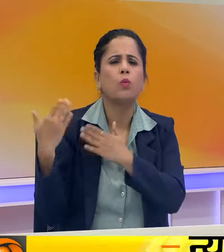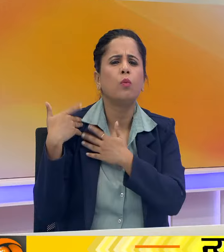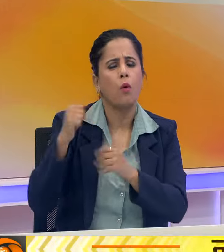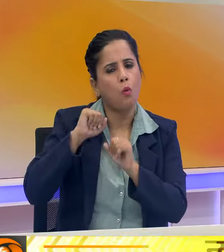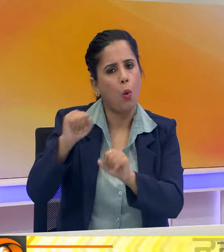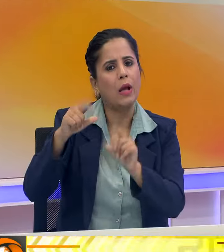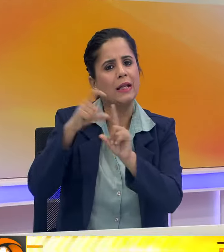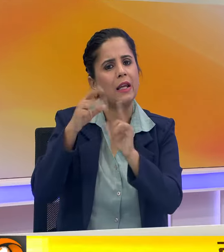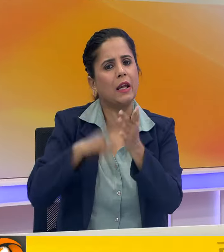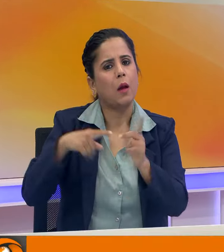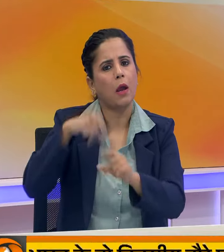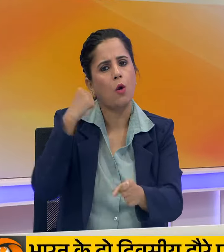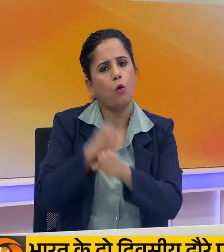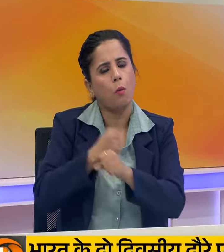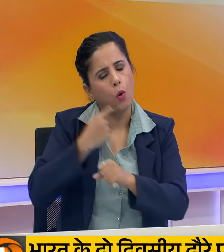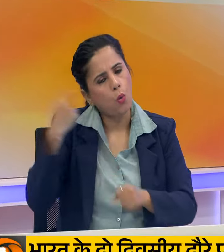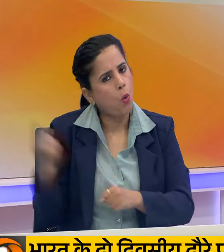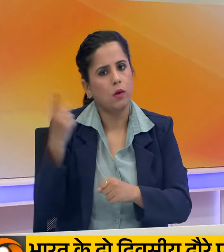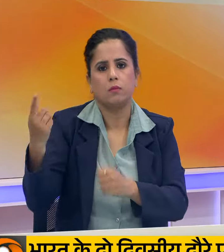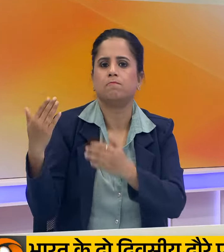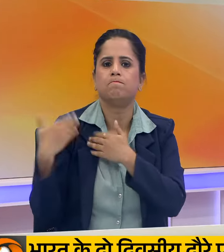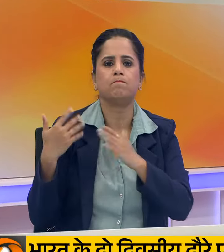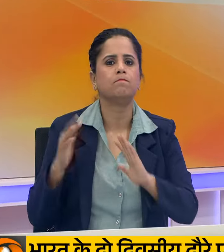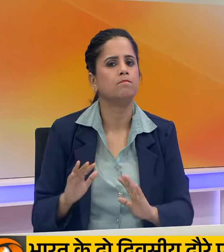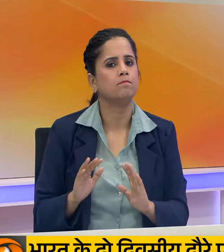डीएमके की सरकार जिम्मेदार